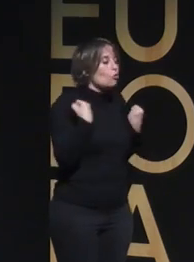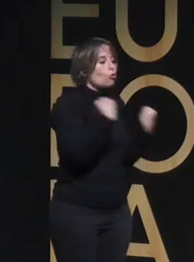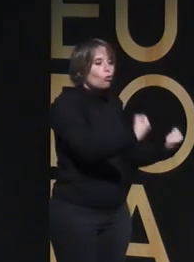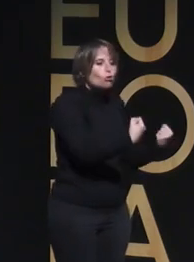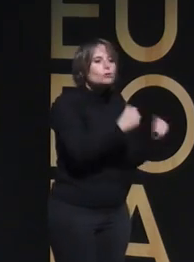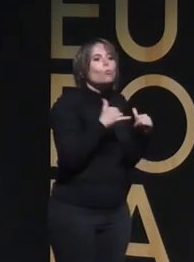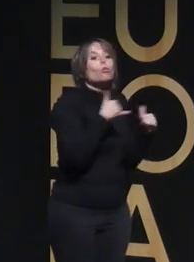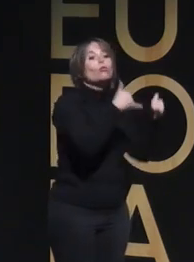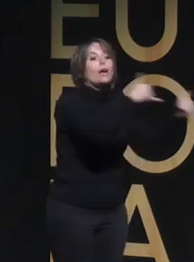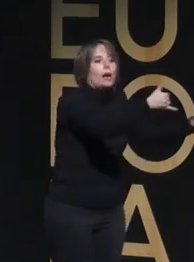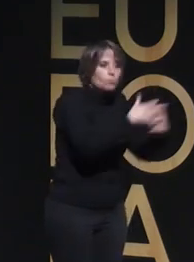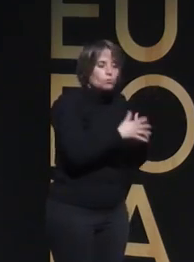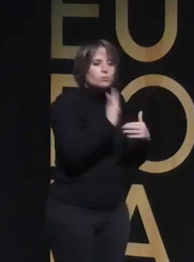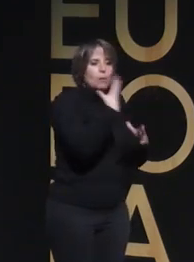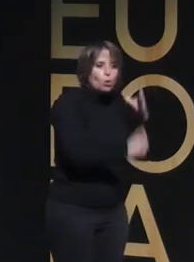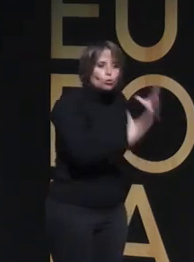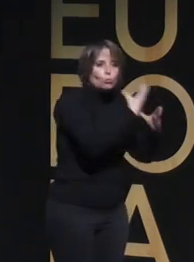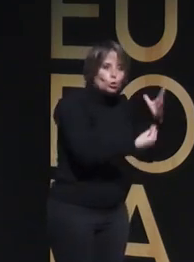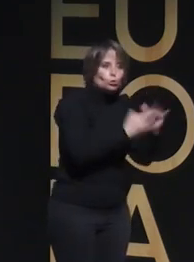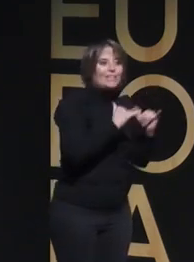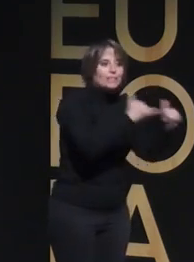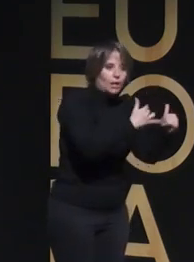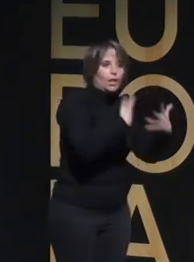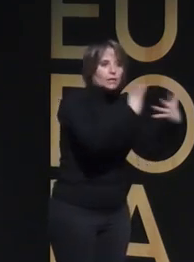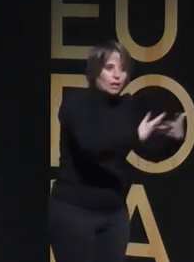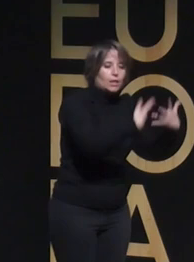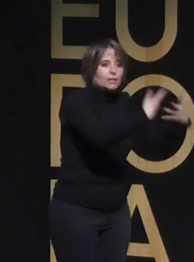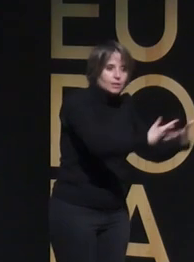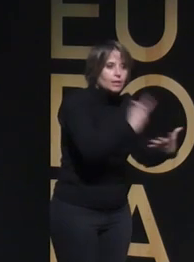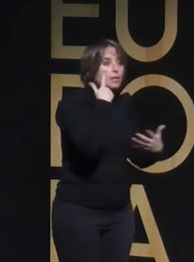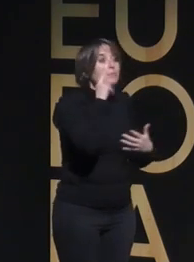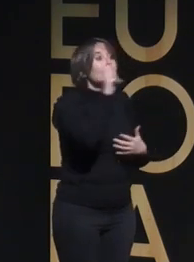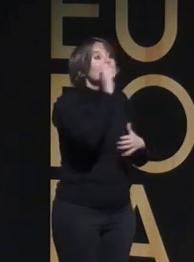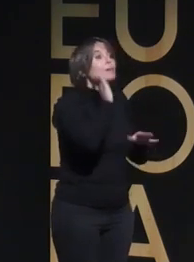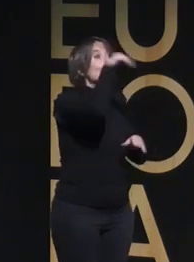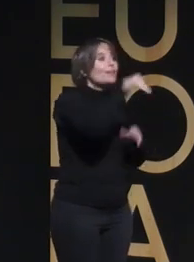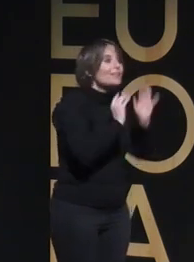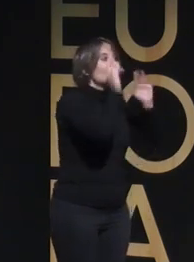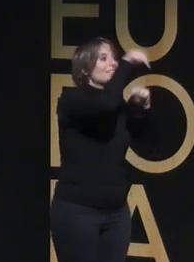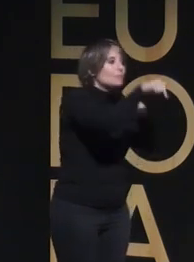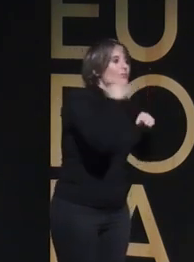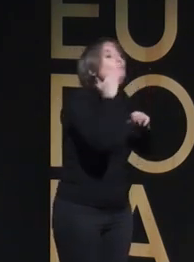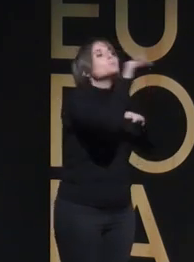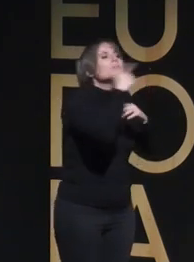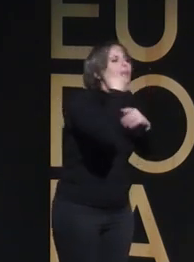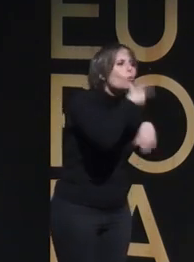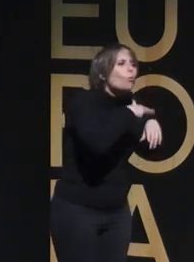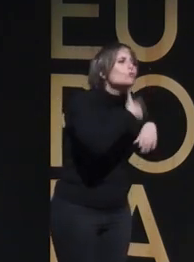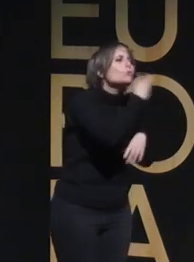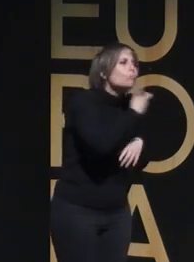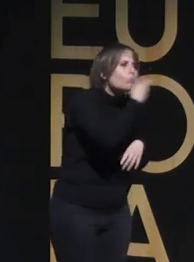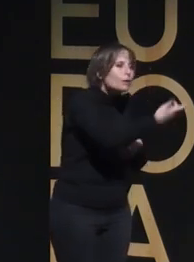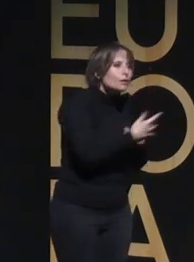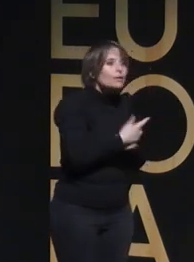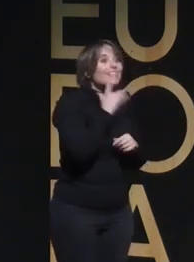llegamos, enseguida. ¿Ya ha pasado enseguida? No, que enseguida es enseguida. Mira, ¿ves aquella montaña? Cuando pasamos la montaña. Ya hemos pasado la montaña. ¿Cuántas montañas quedan? Quedan